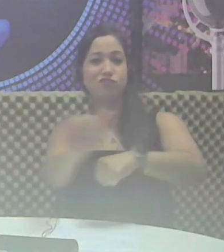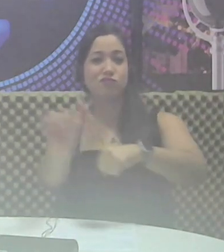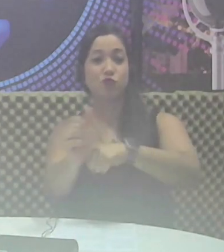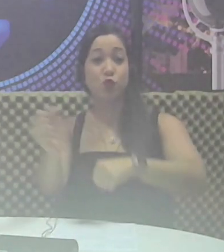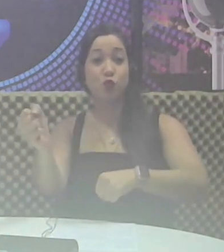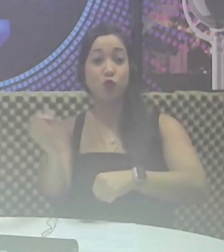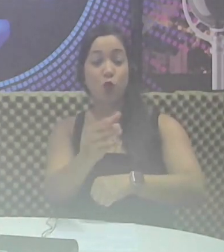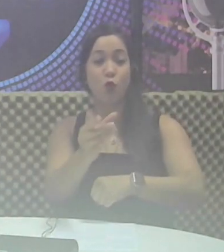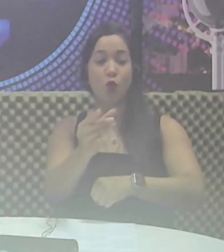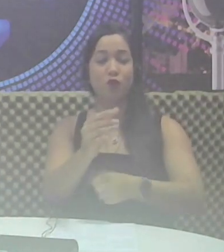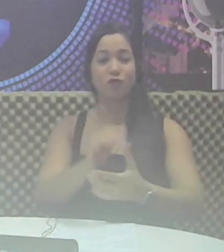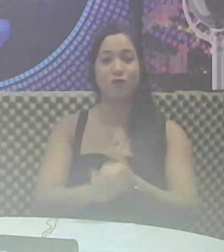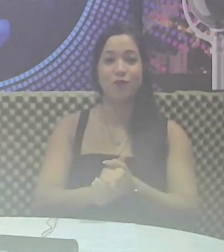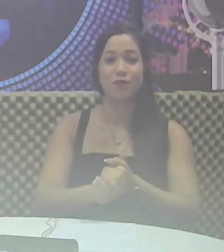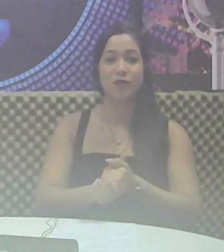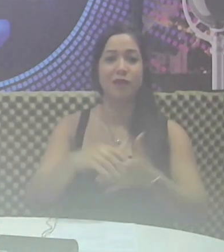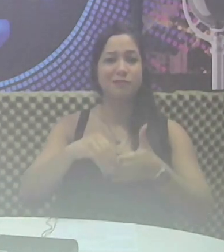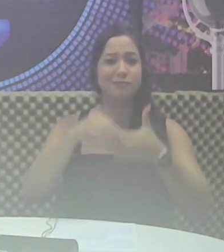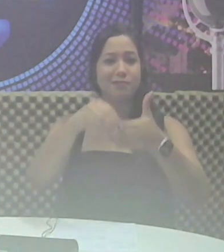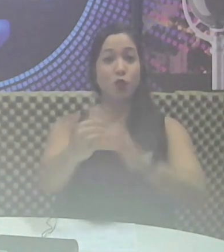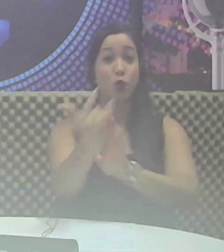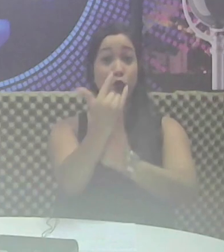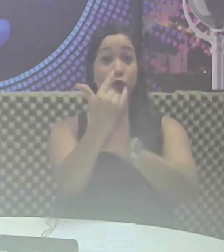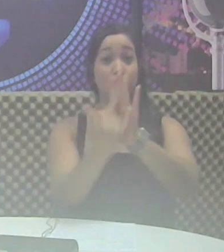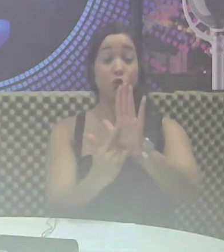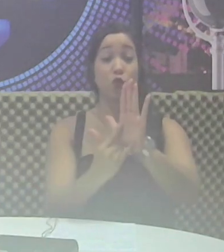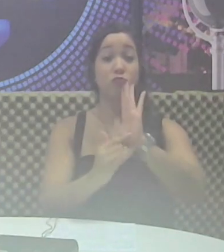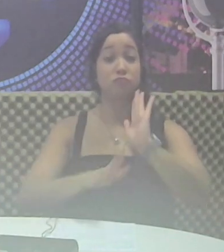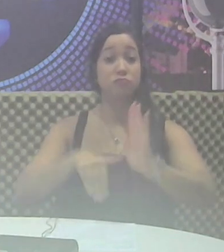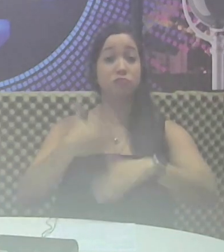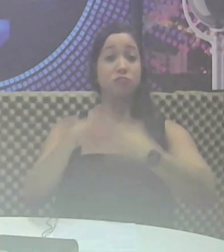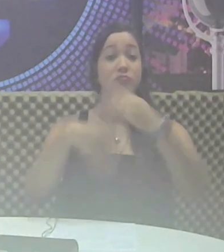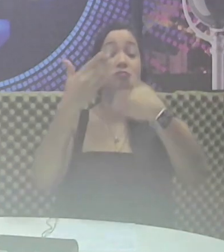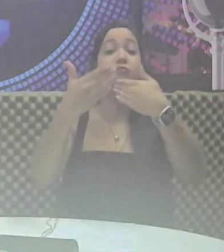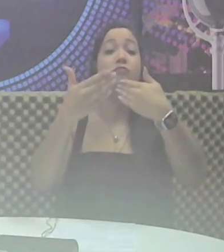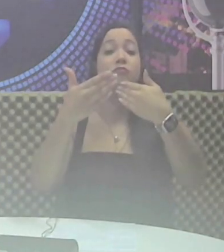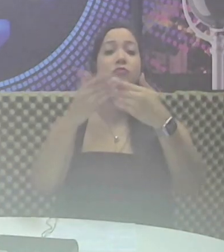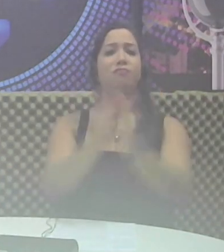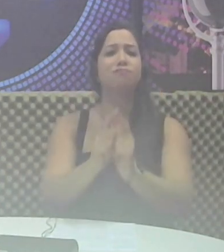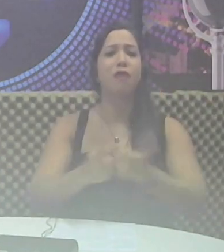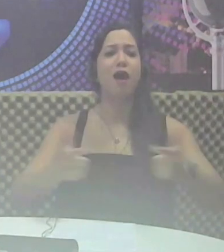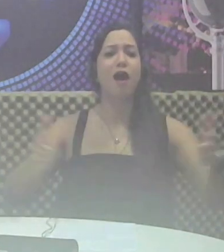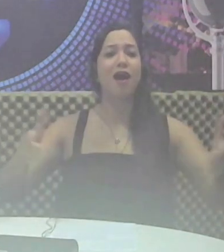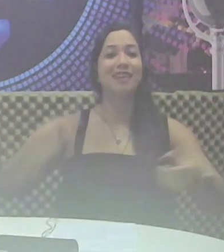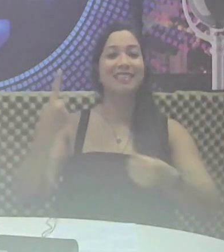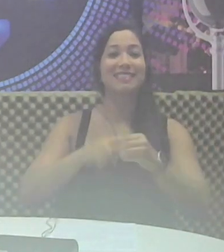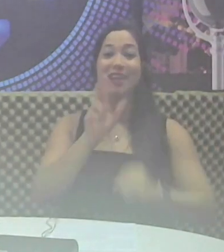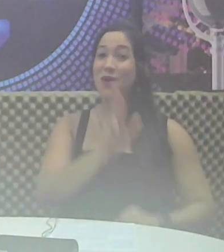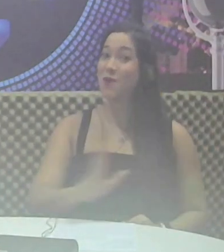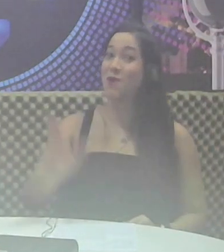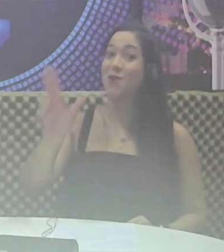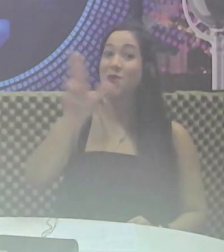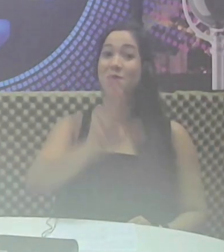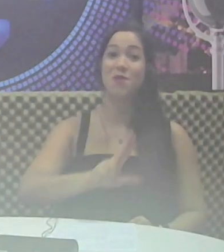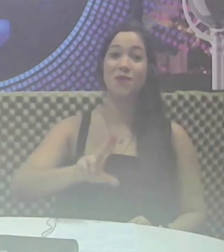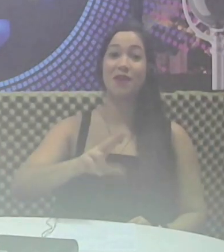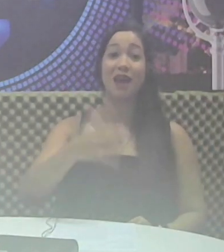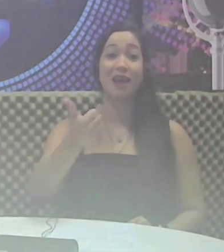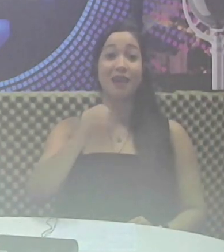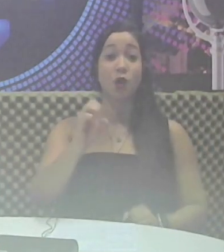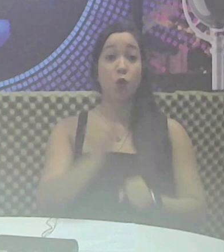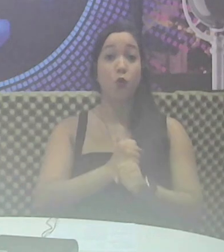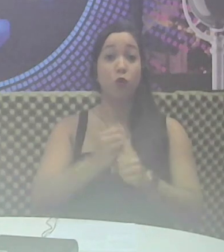Plano Diretor, um documento que vai reger o desenvolvimento e expansão urbana de Uberlândia pelos próximos 10